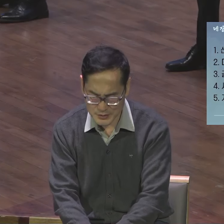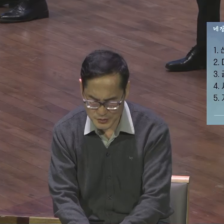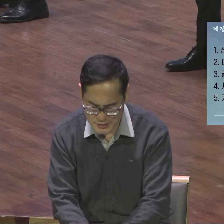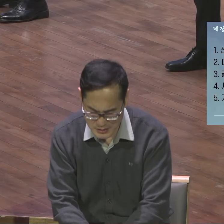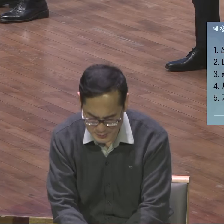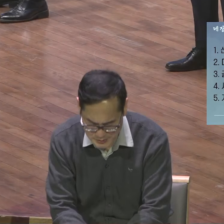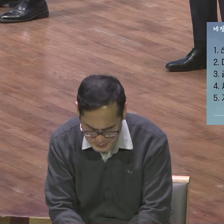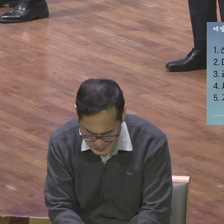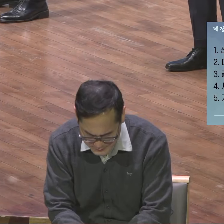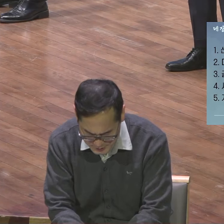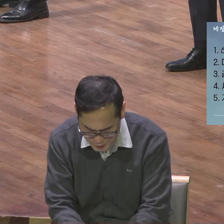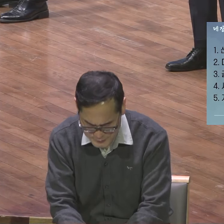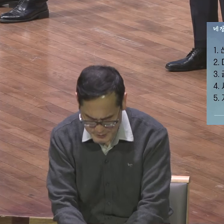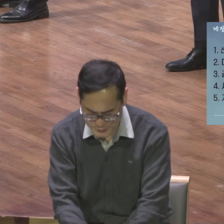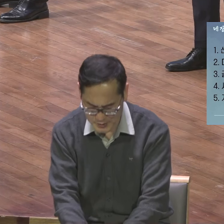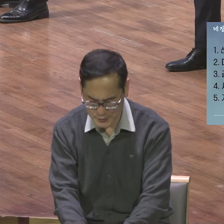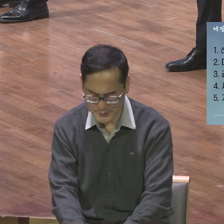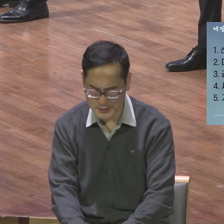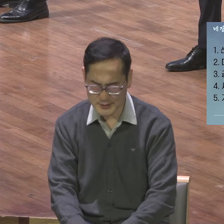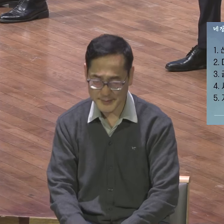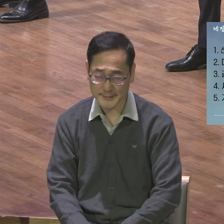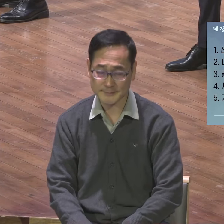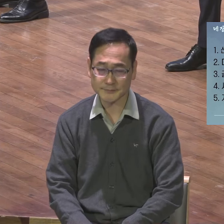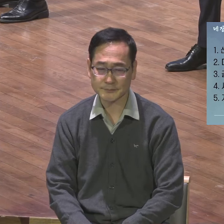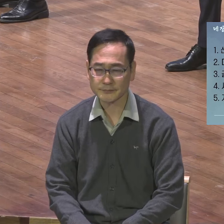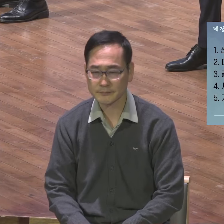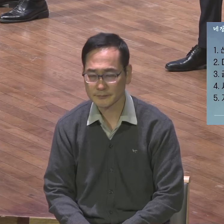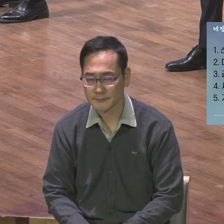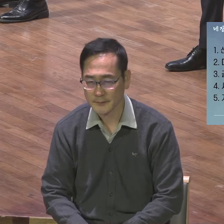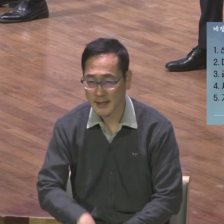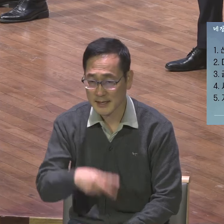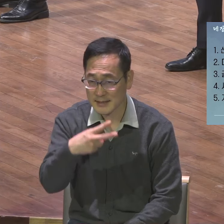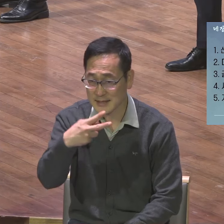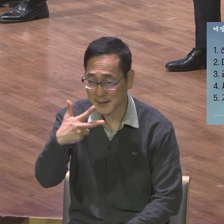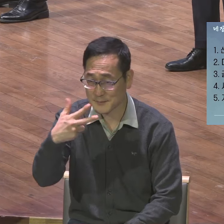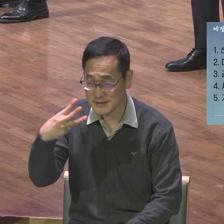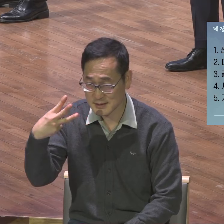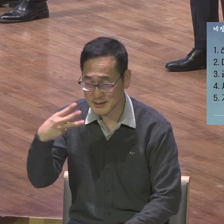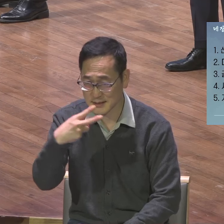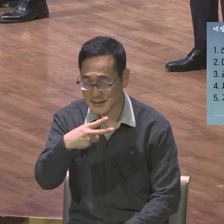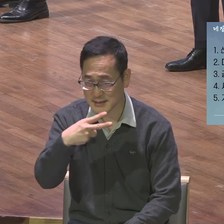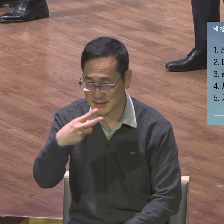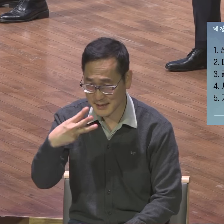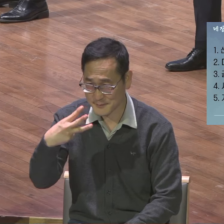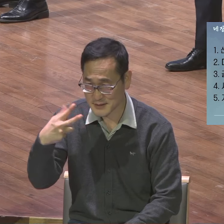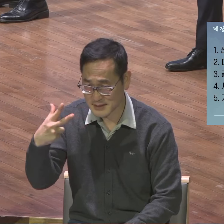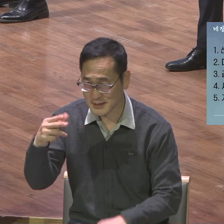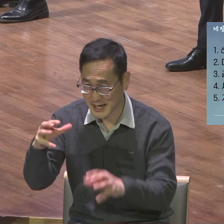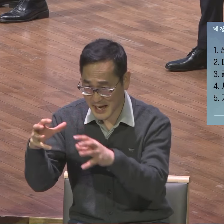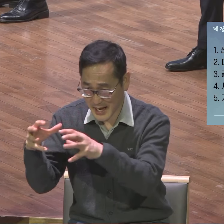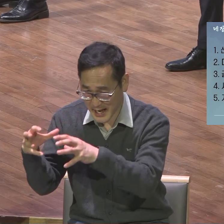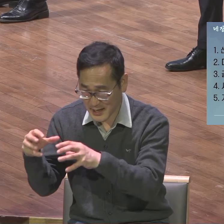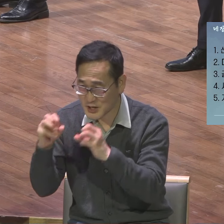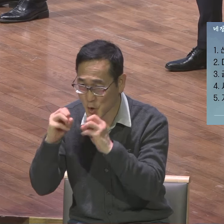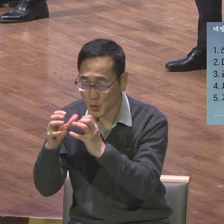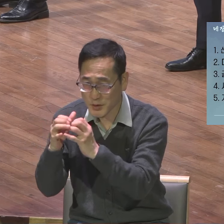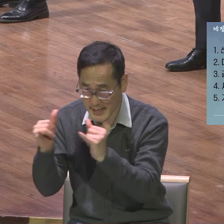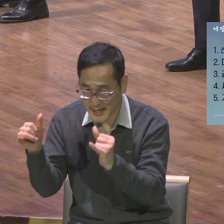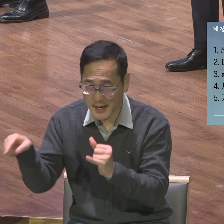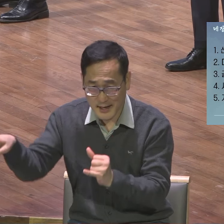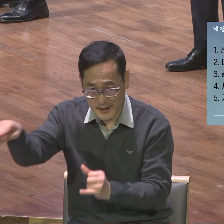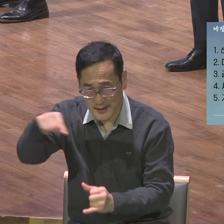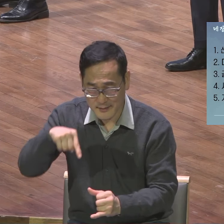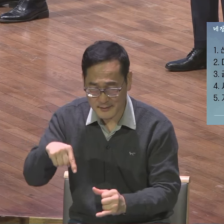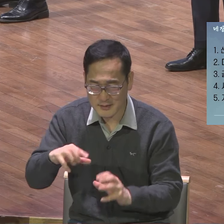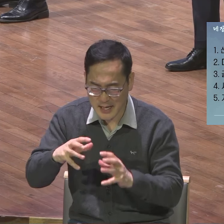기도하겠습니다. 237 나라 곳곳에 흩어져 있는 외로운 영적 싸움을 하고 계시는 선교사님을 위해 기도하겠습니다. 하나님,